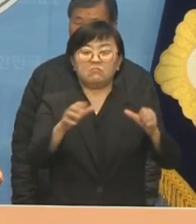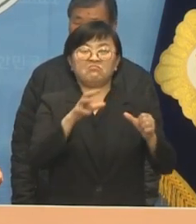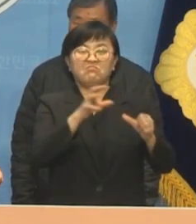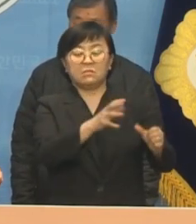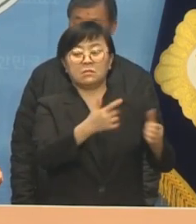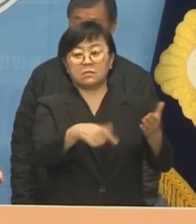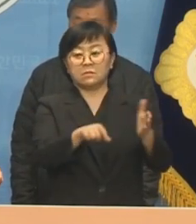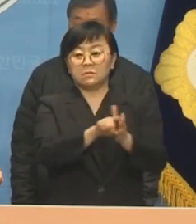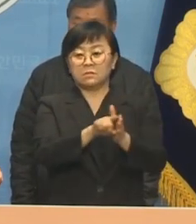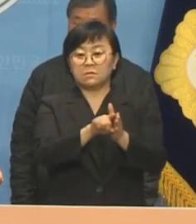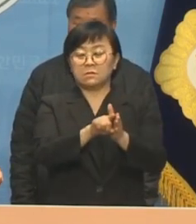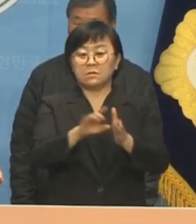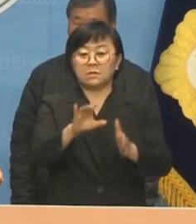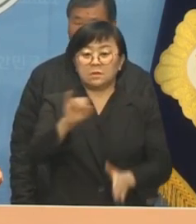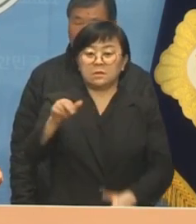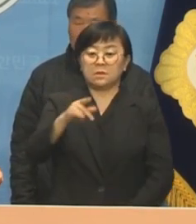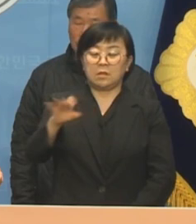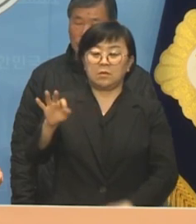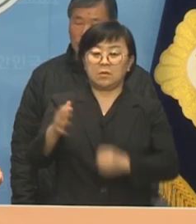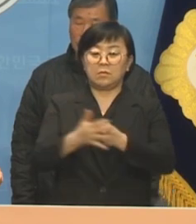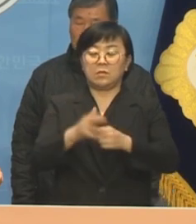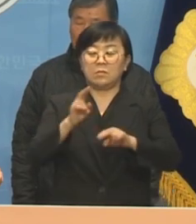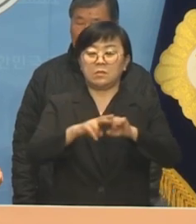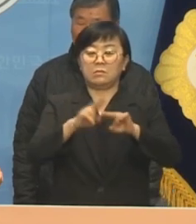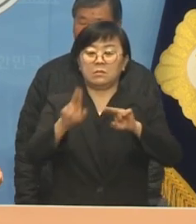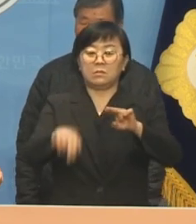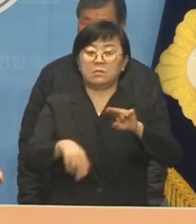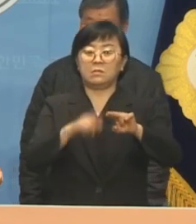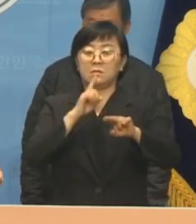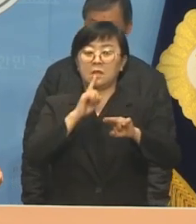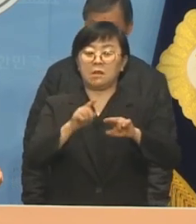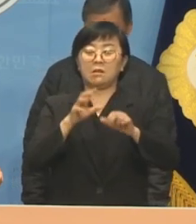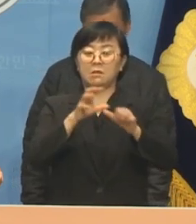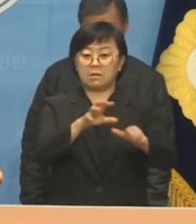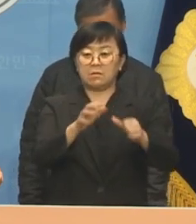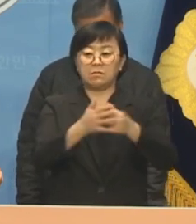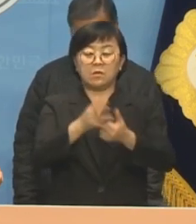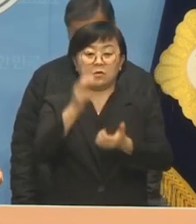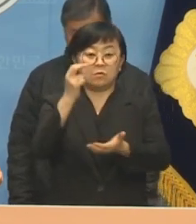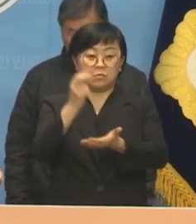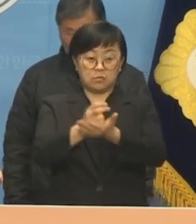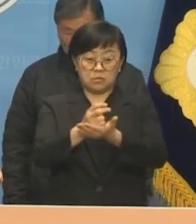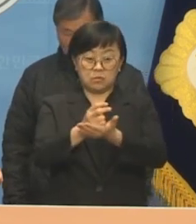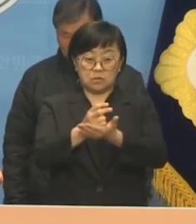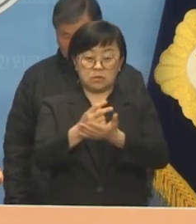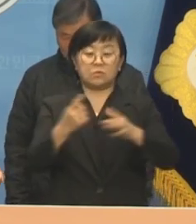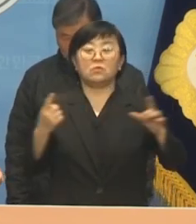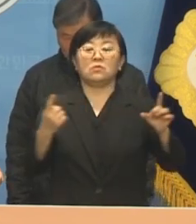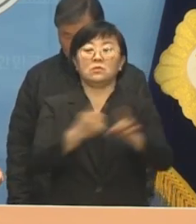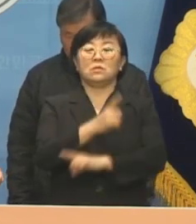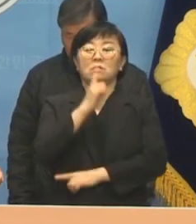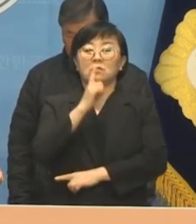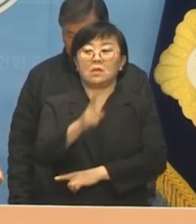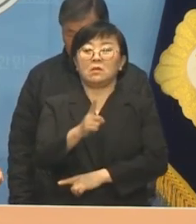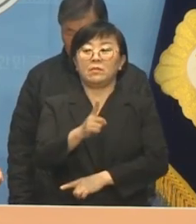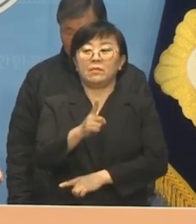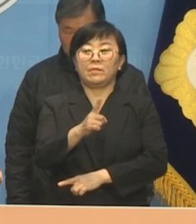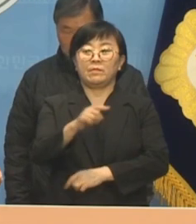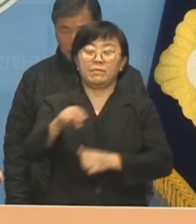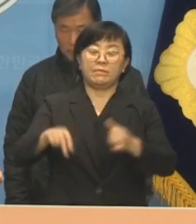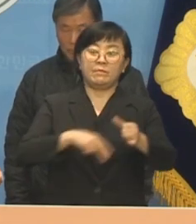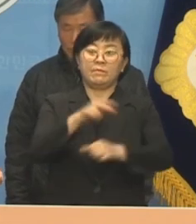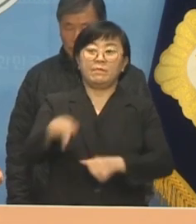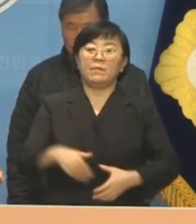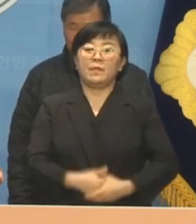누르고자 이장들을 직권면직할 수 있다고 위협하고 규칙을 고치겠다라고 나서고 있는